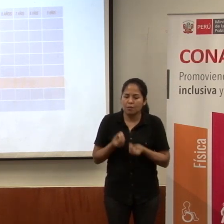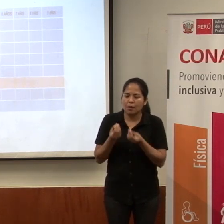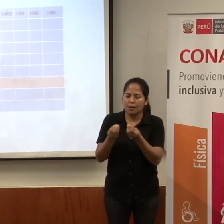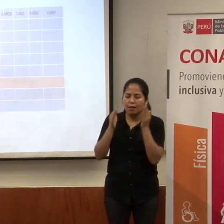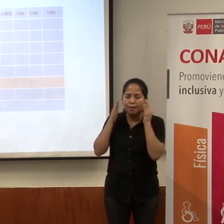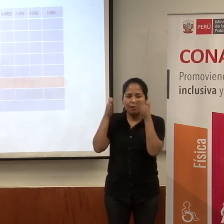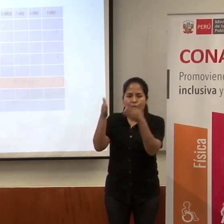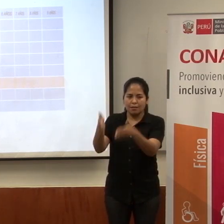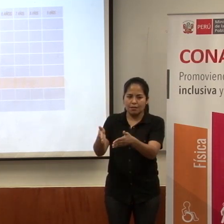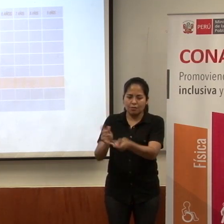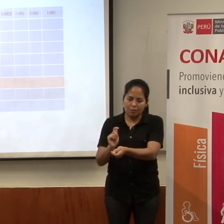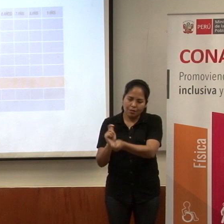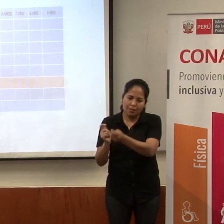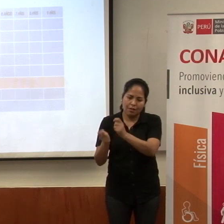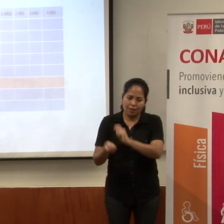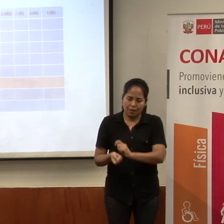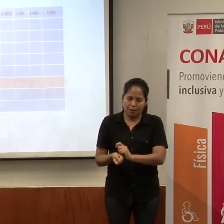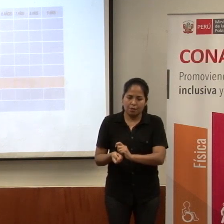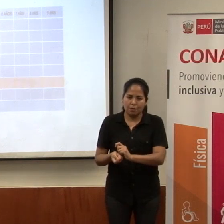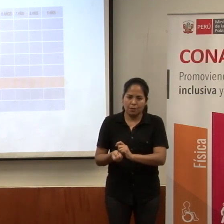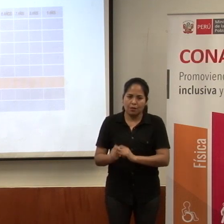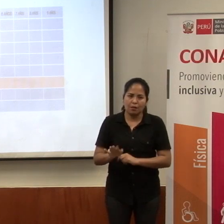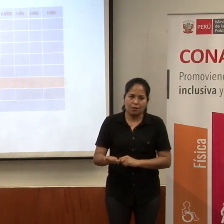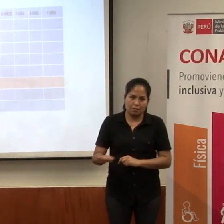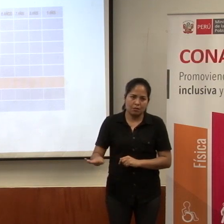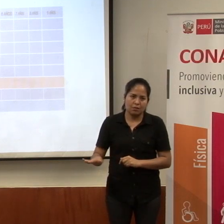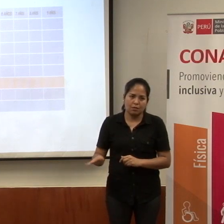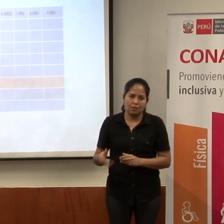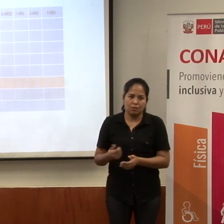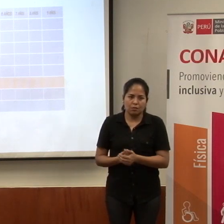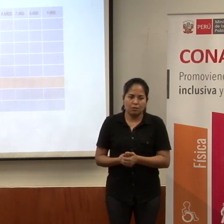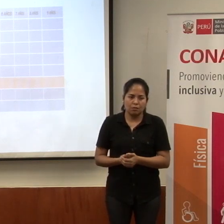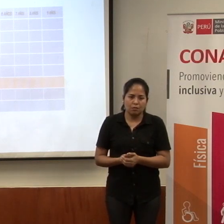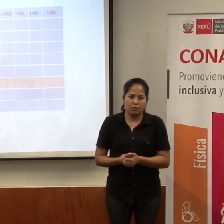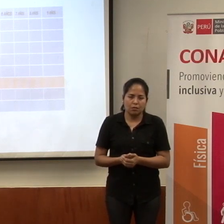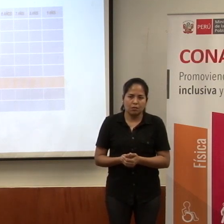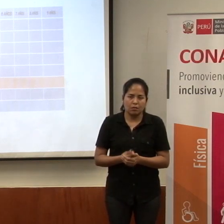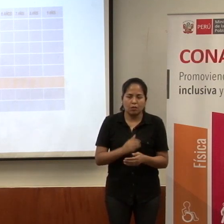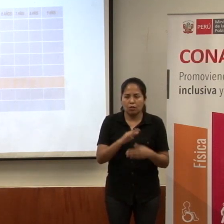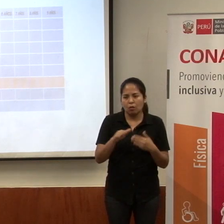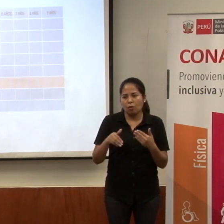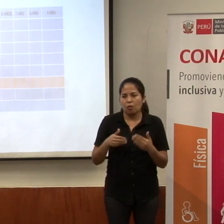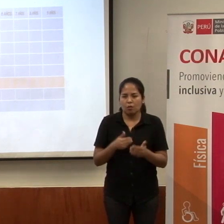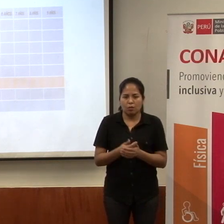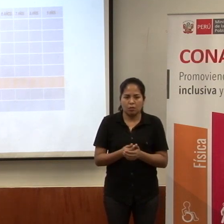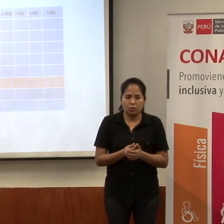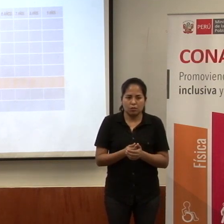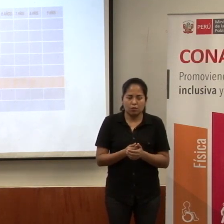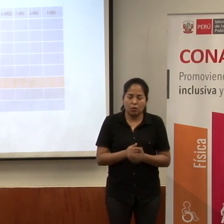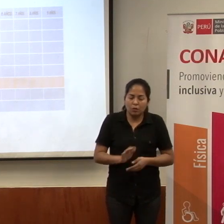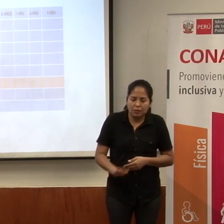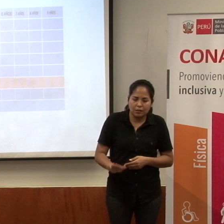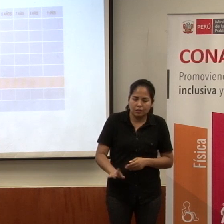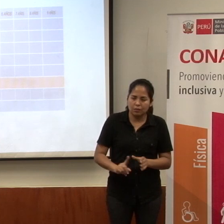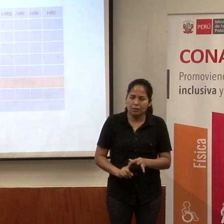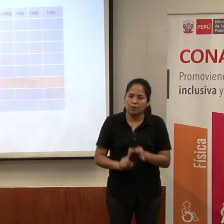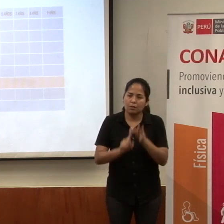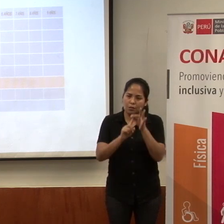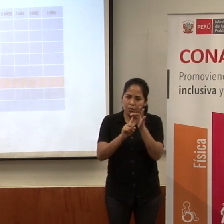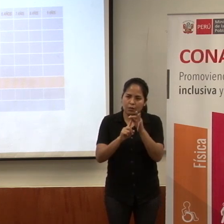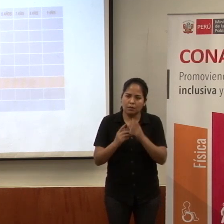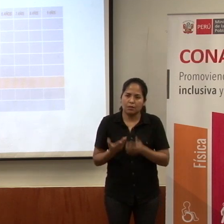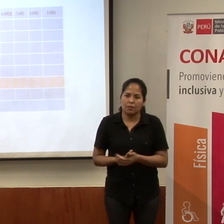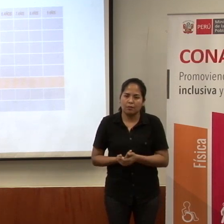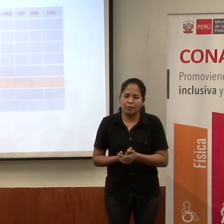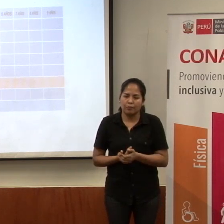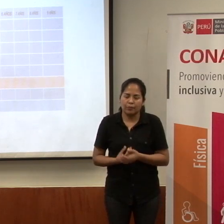cosas para que el ser humano, garanticemos en el Perú, en general los seres humanos y en particular los niños